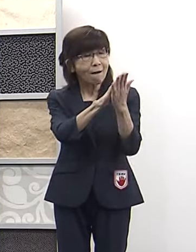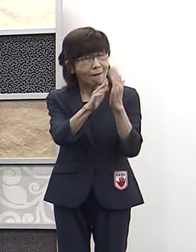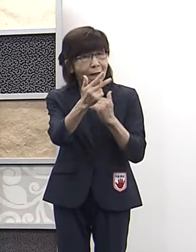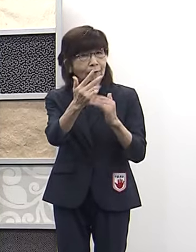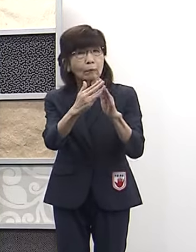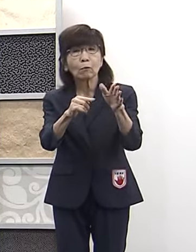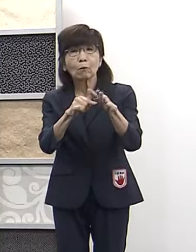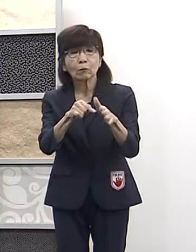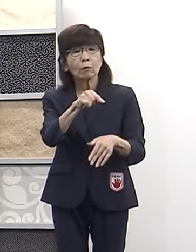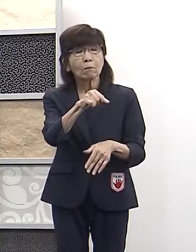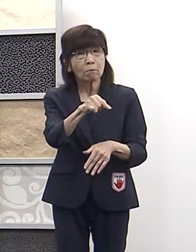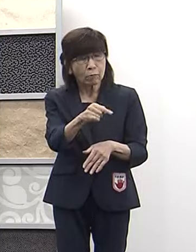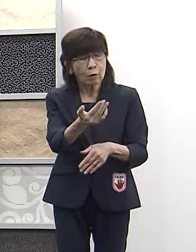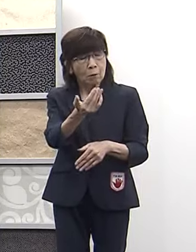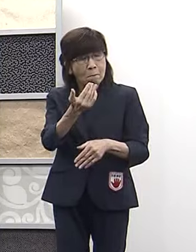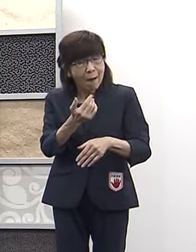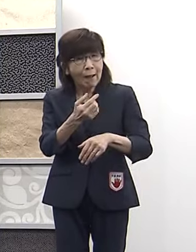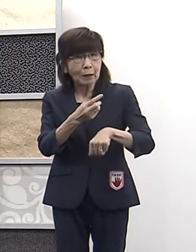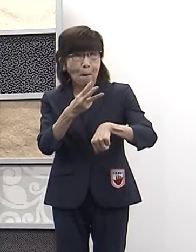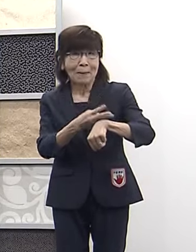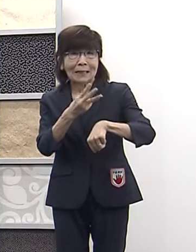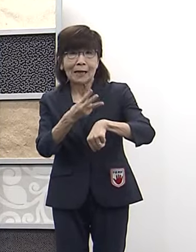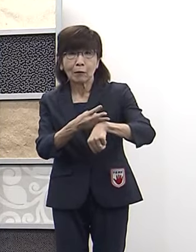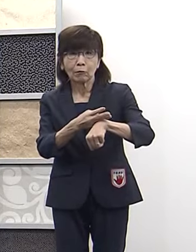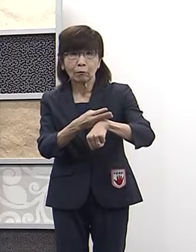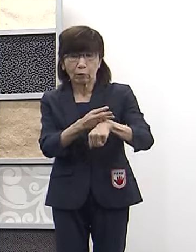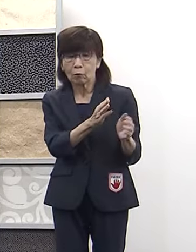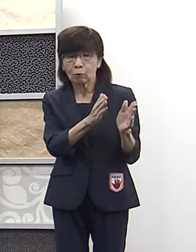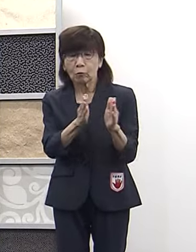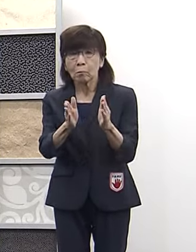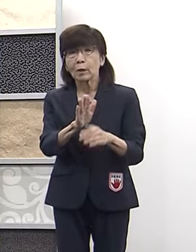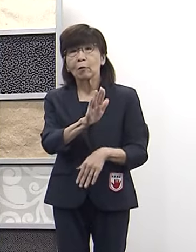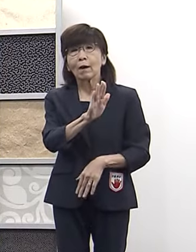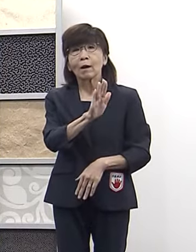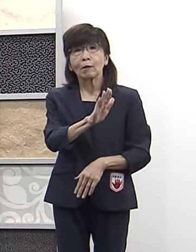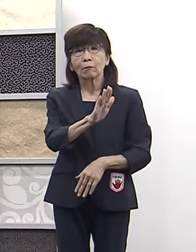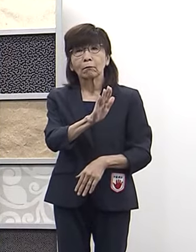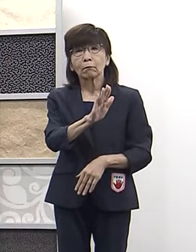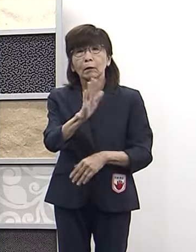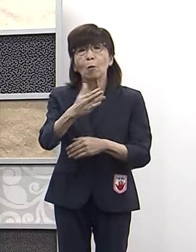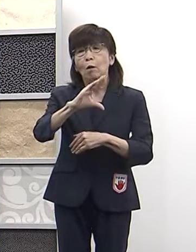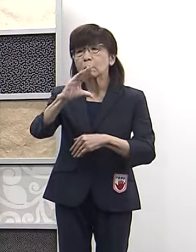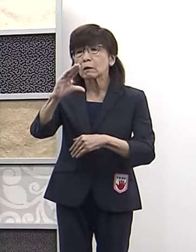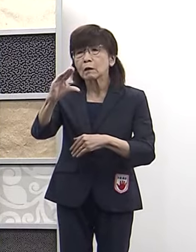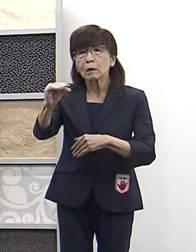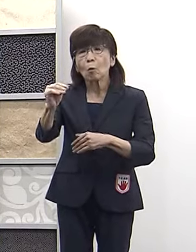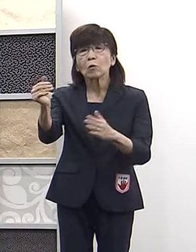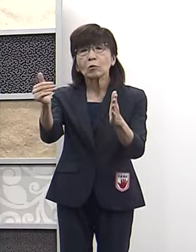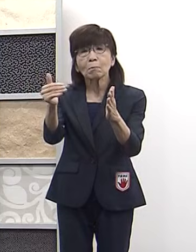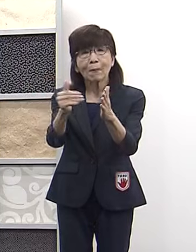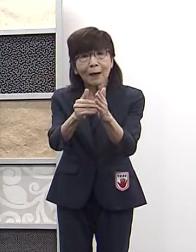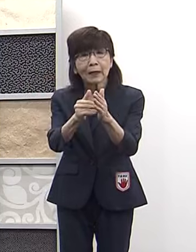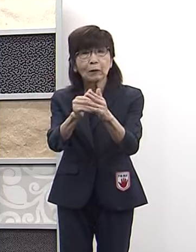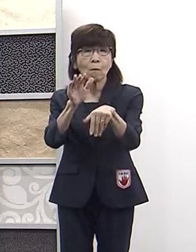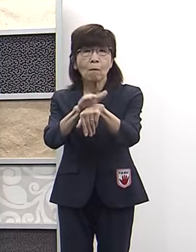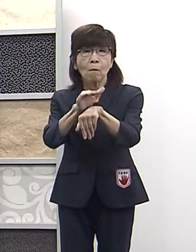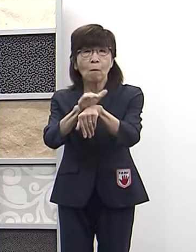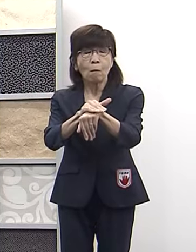発生前後の対応マニュアルについては整備されておりますが、帰国支援については具体的な検討がこれま